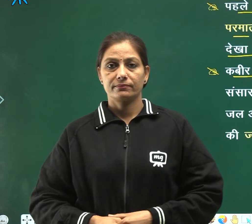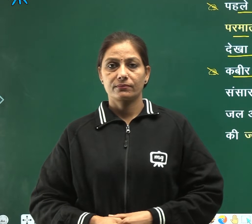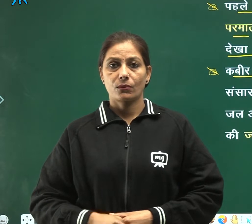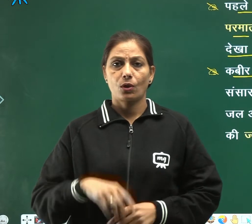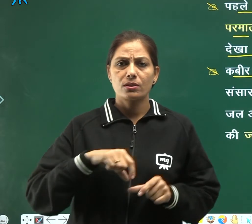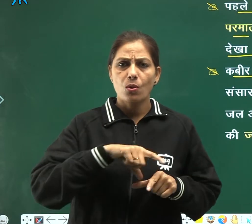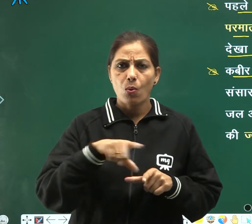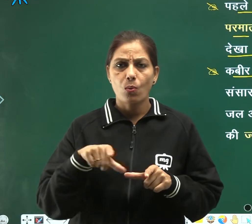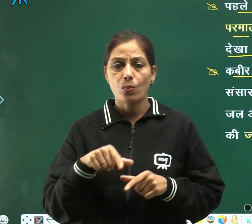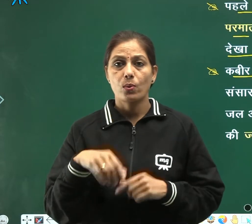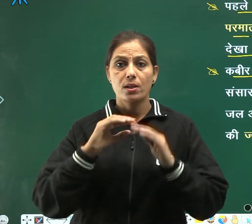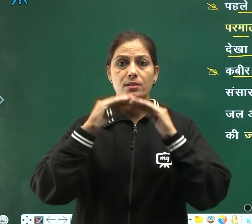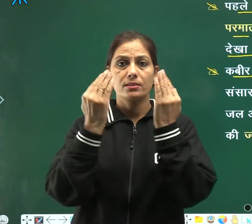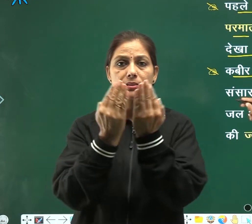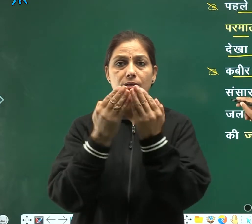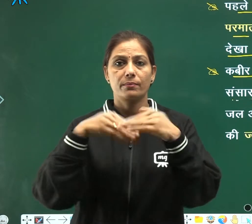समस्त संसार में